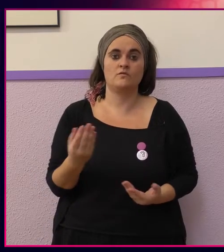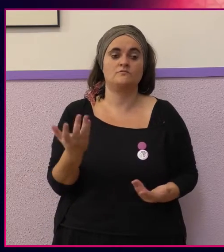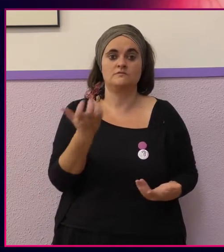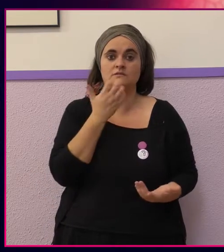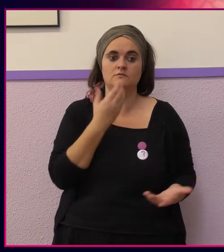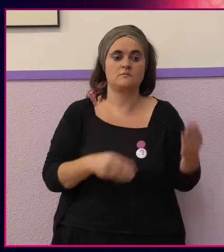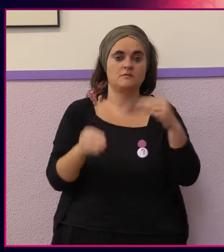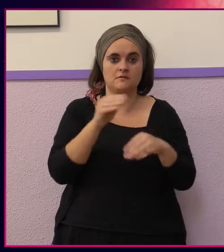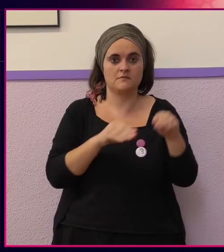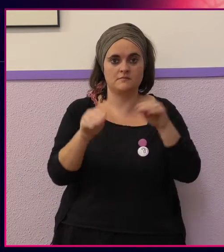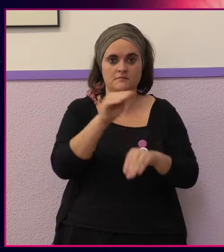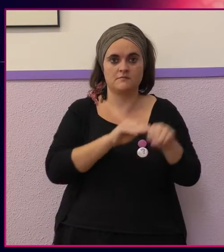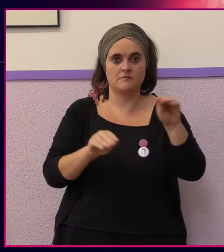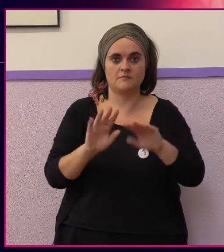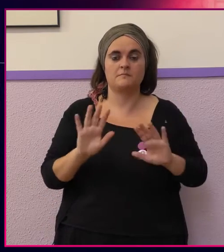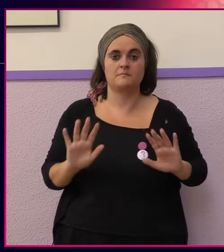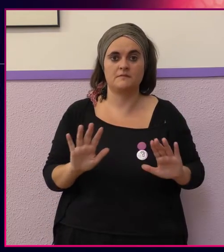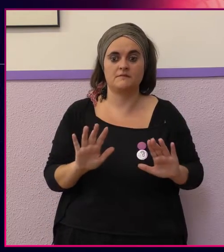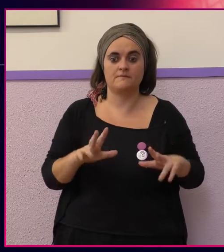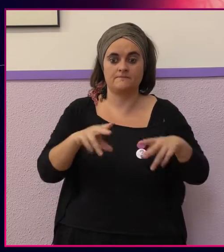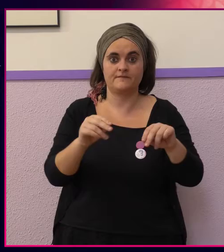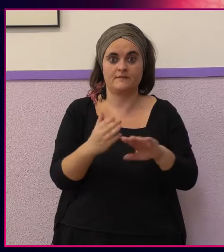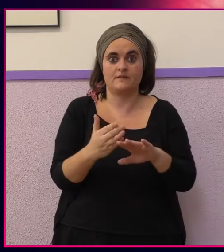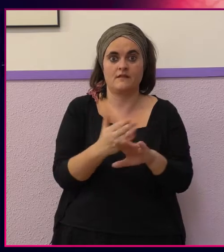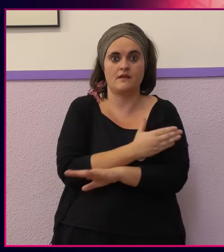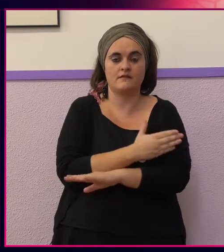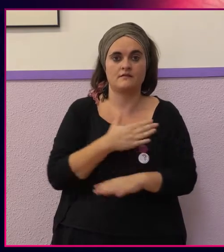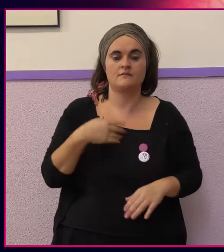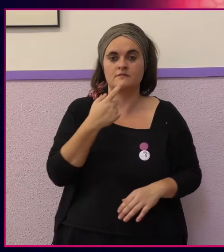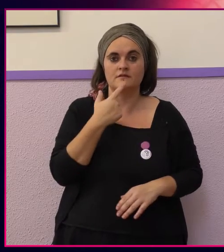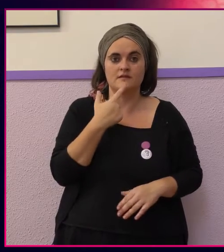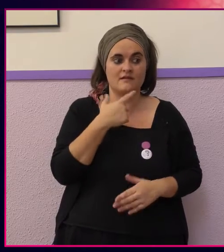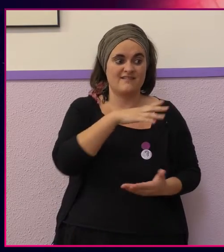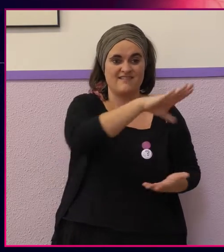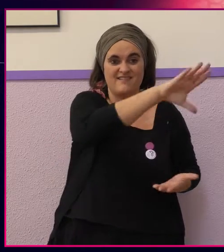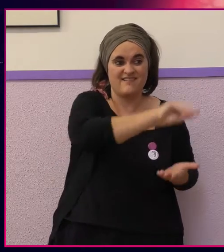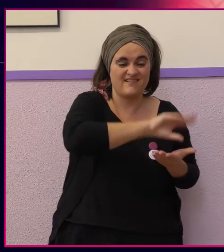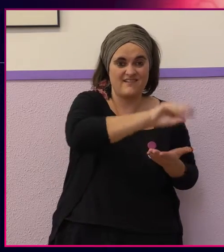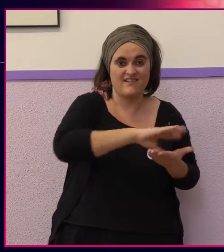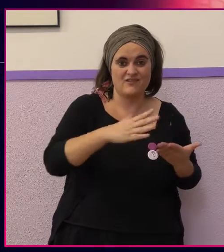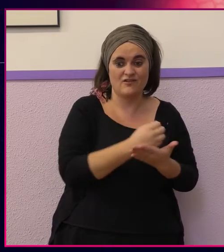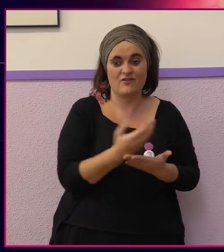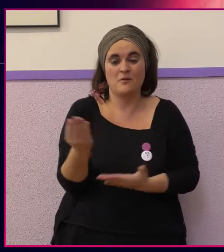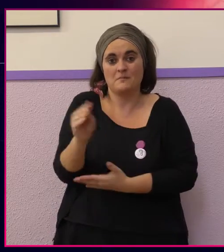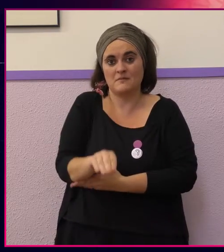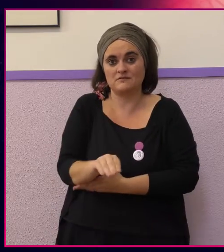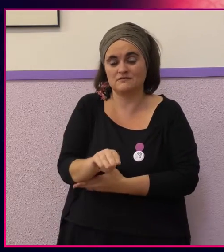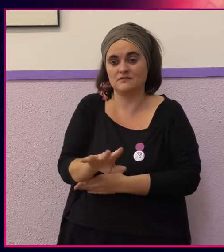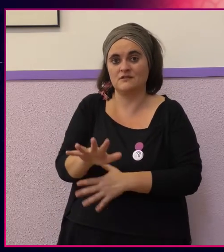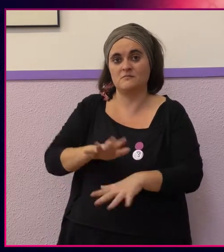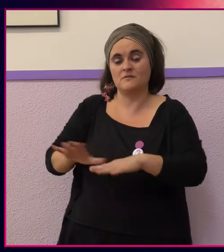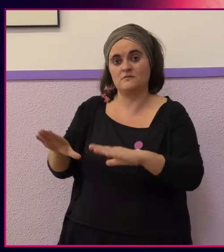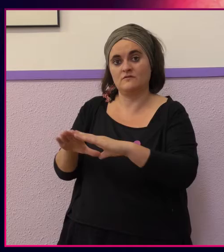consultar y tener activamente en cuenta al movimiento feminista en la elaboración de pactos contra la violencia machista